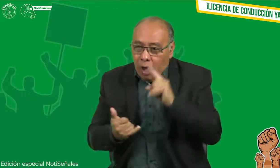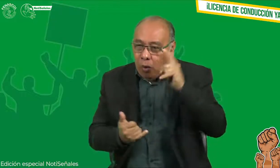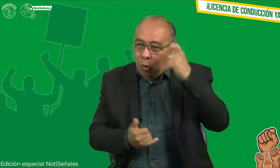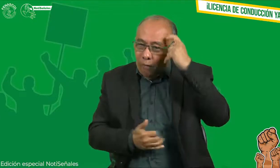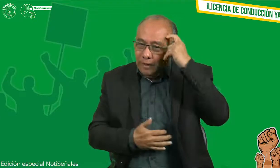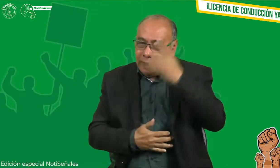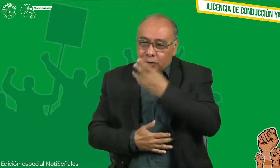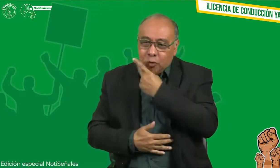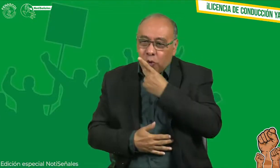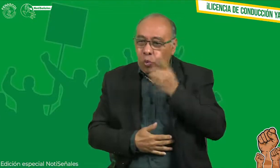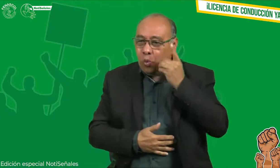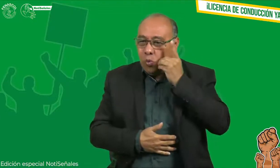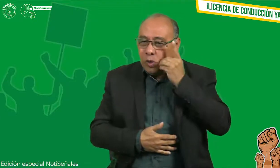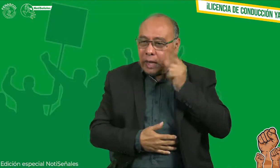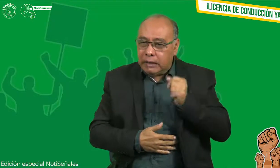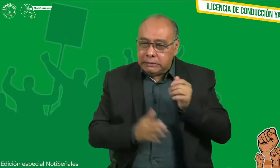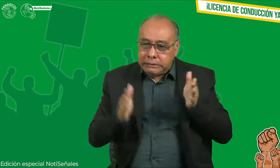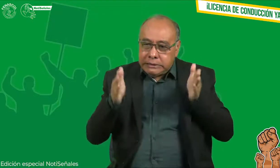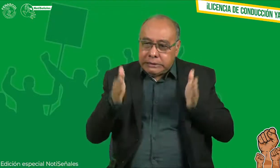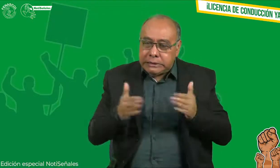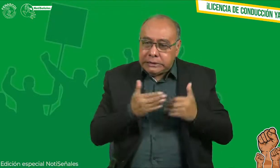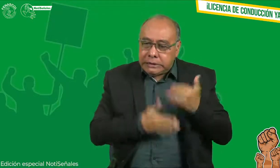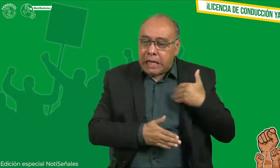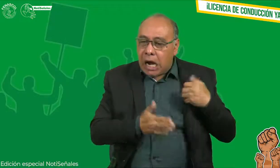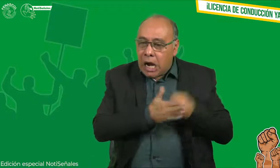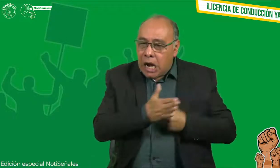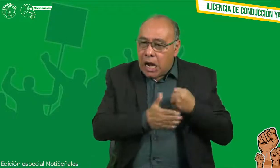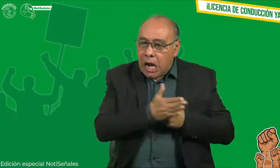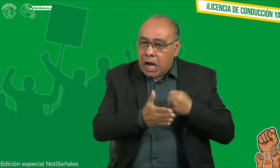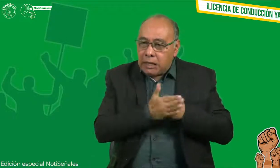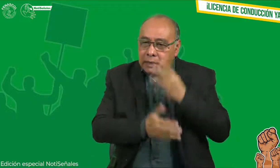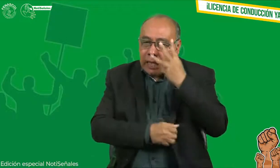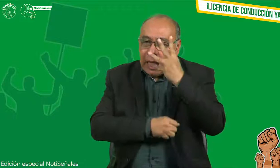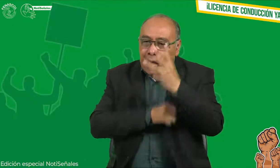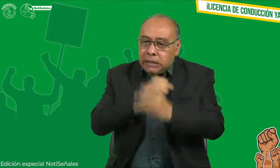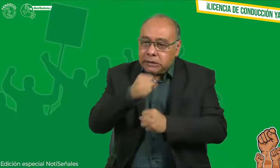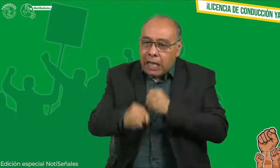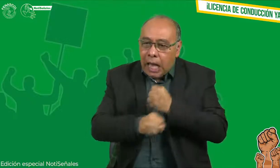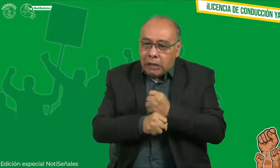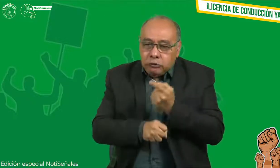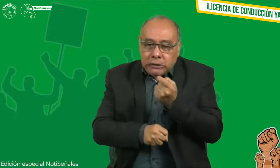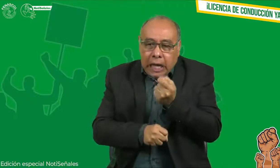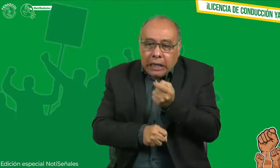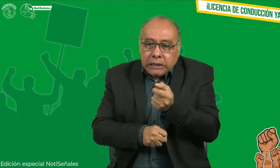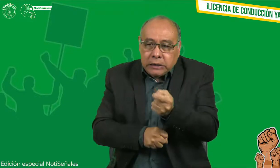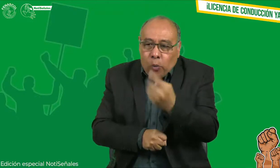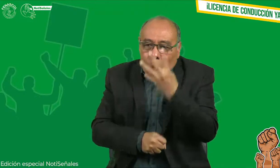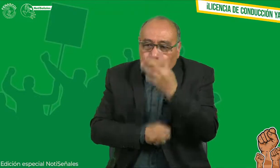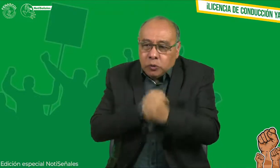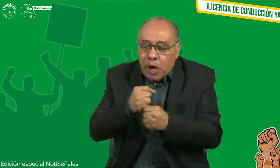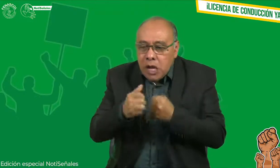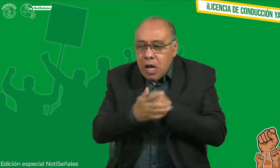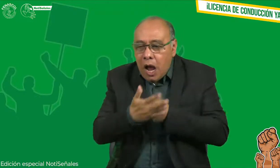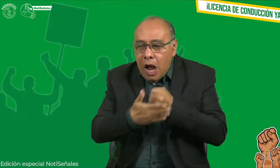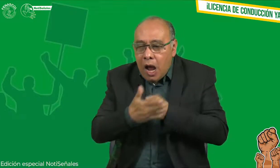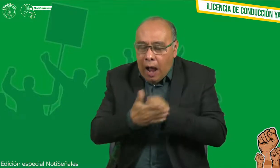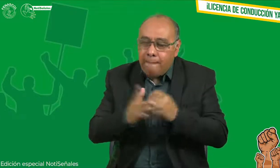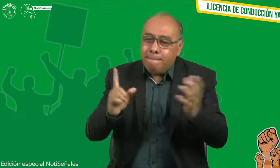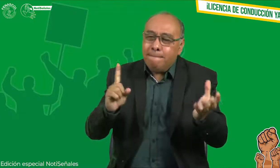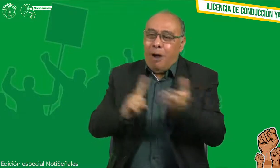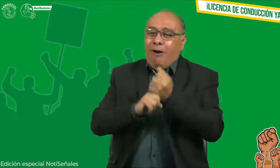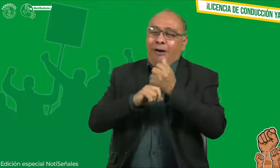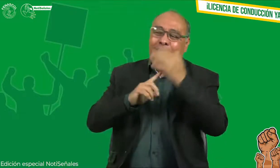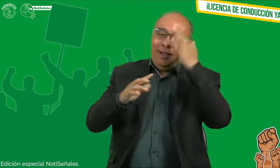pues que ya se tenga, ¿no? Porque con tantos cambios de gobiernos, pues no fue posible. Ahora, en este gobierno del presidente Duque,